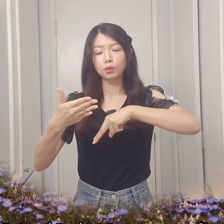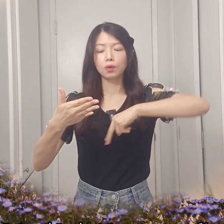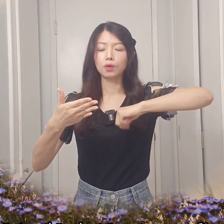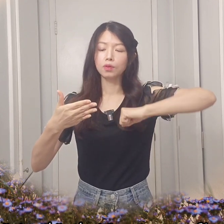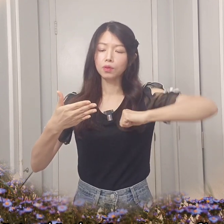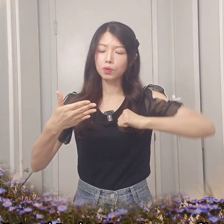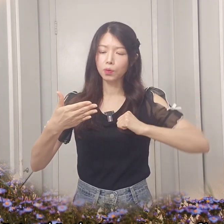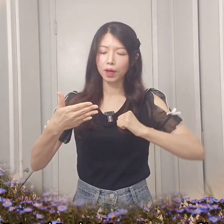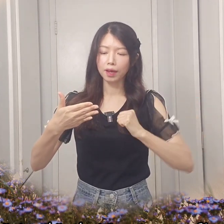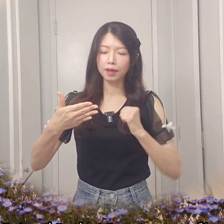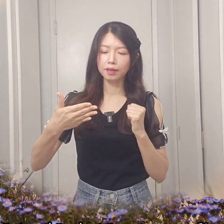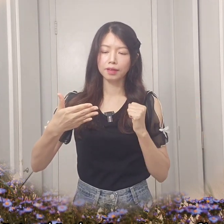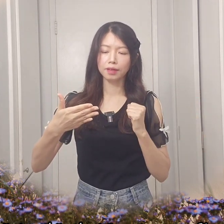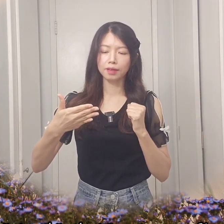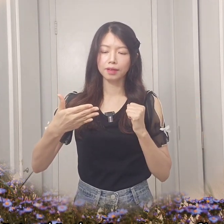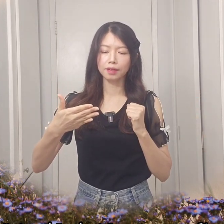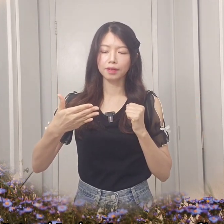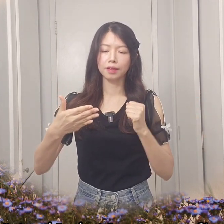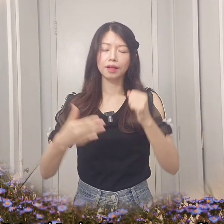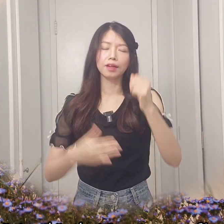읽고 순종해